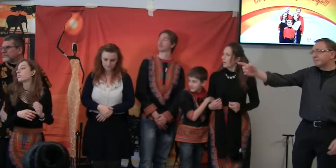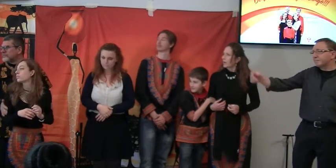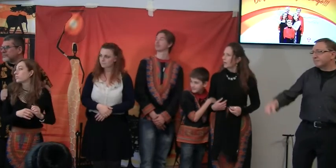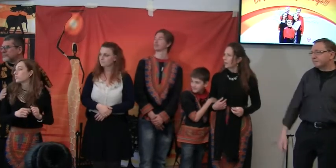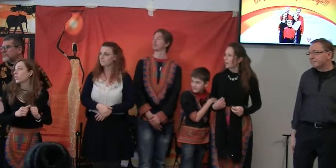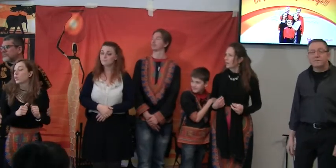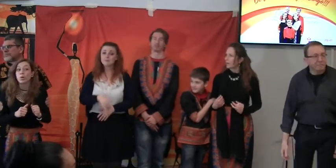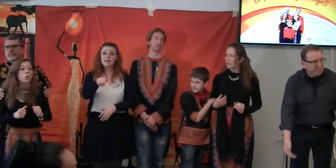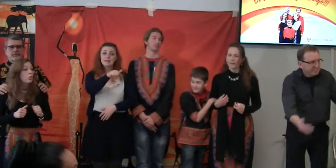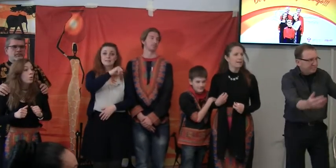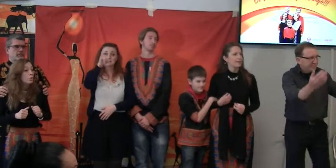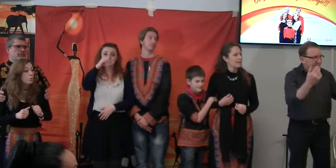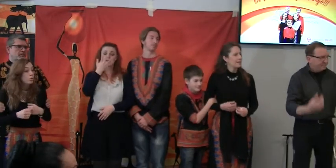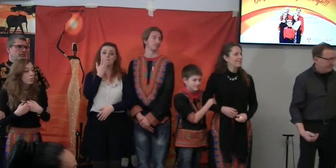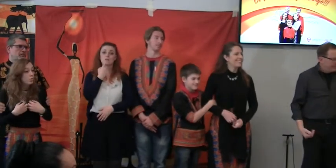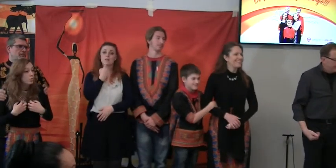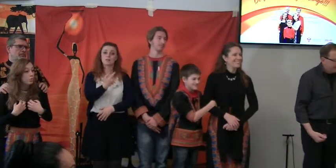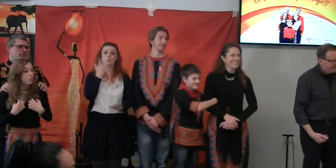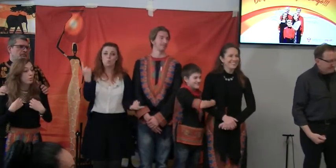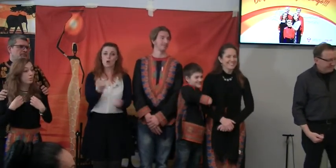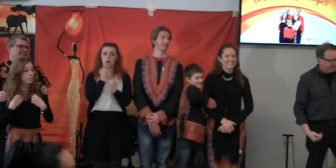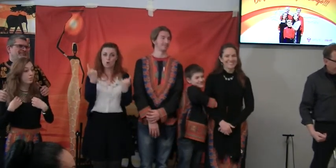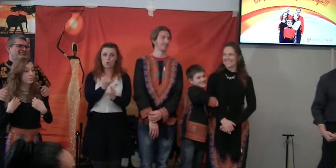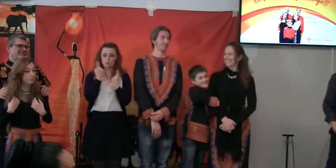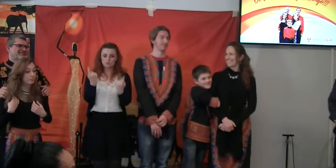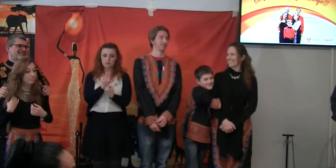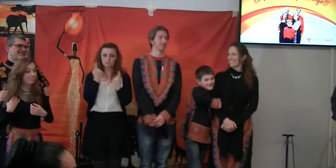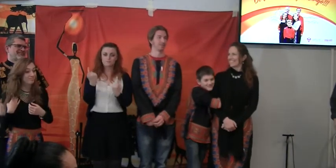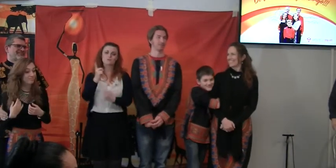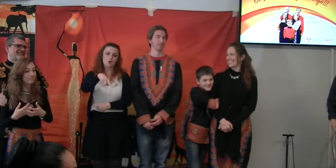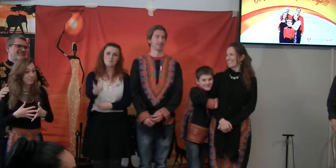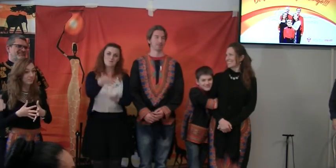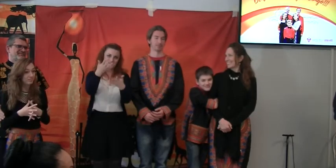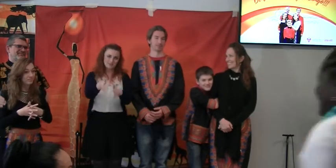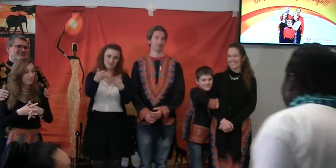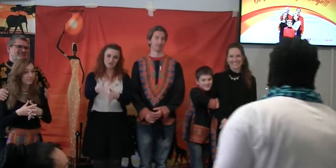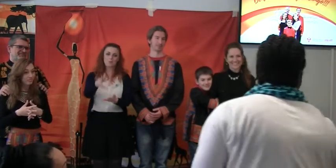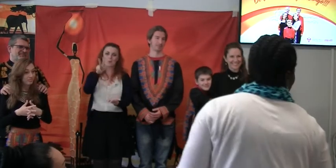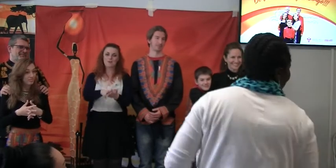c'era sì che voleva dire qualche cosa. Poi abbiamo